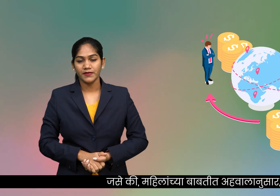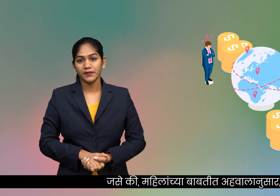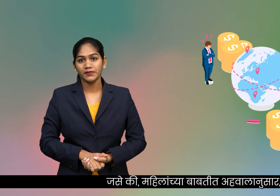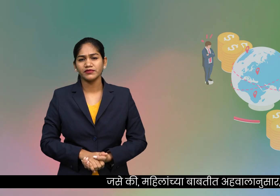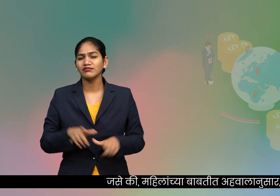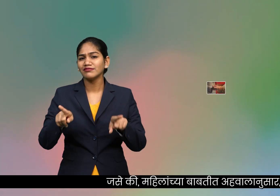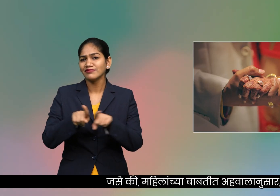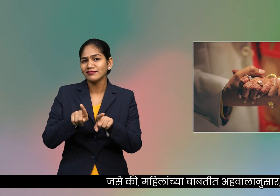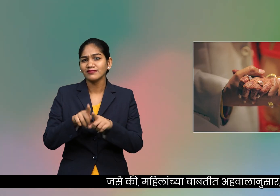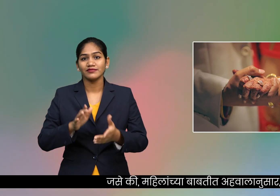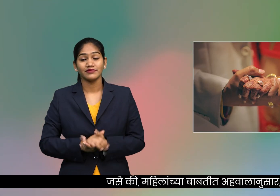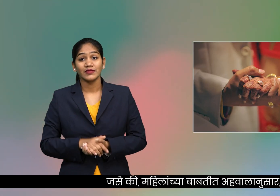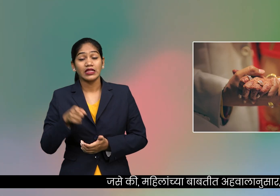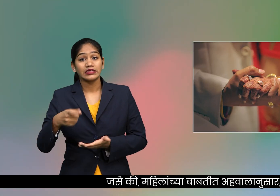जसे की महिलांच्या बाबतीत अहवालानुसार